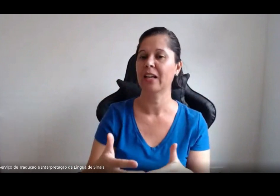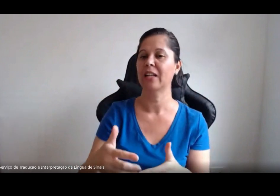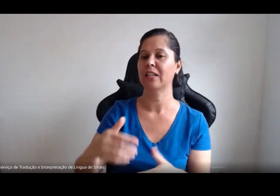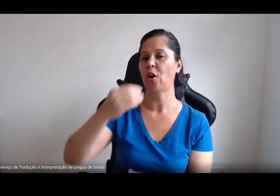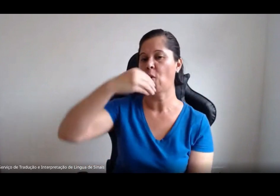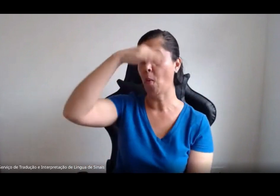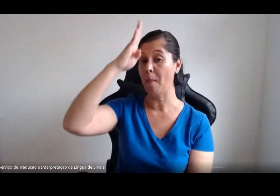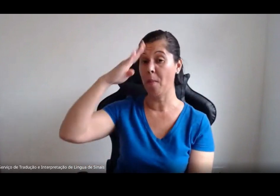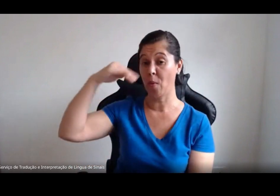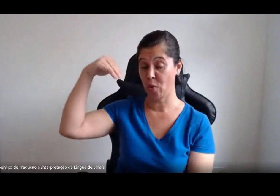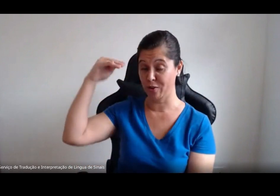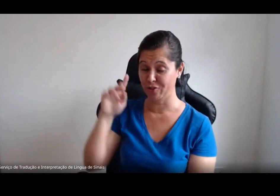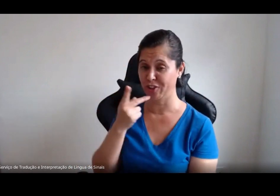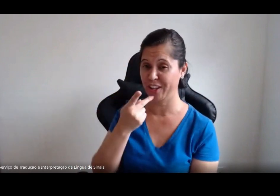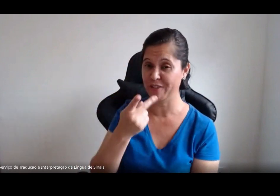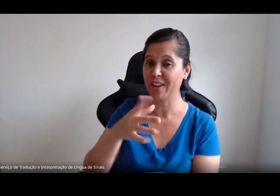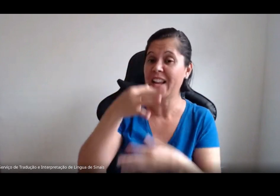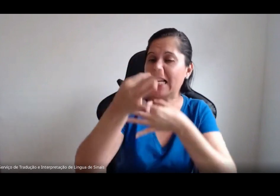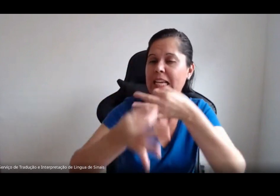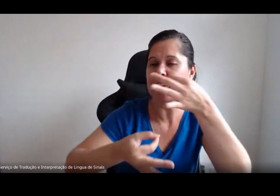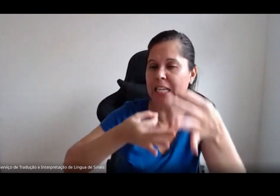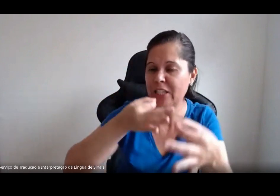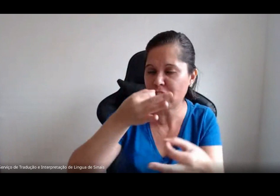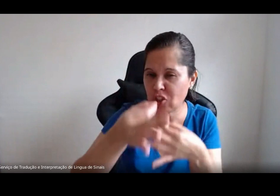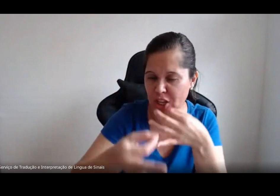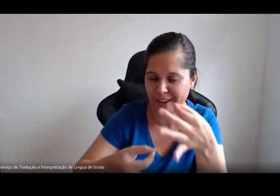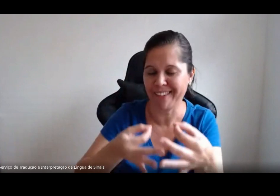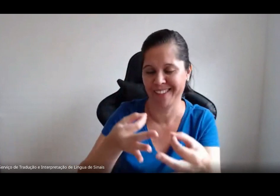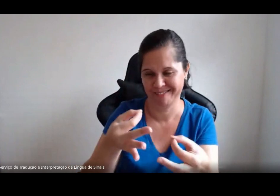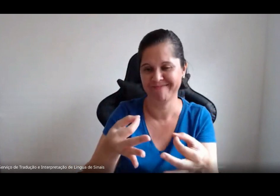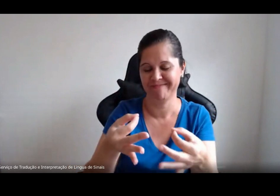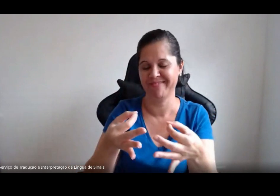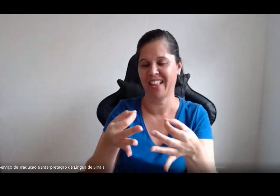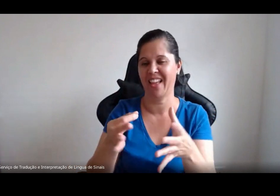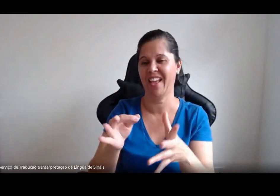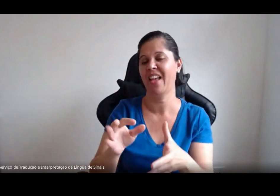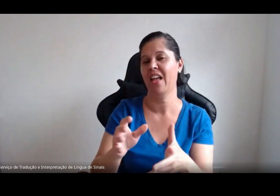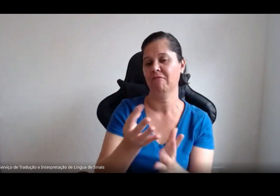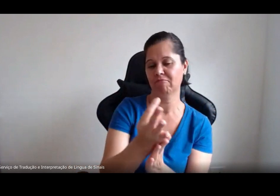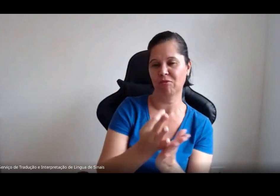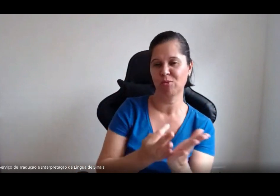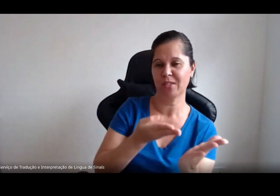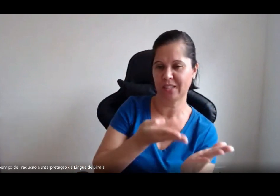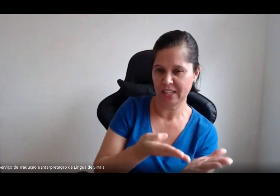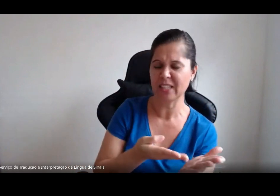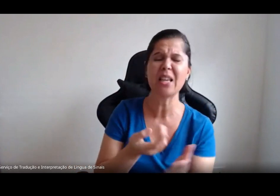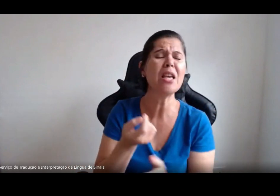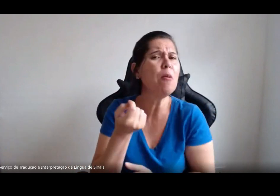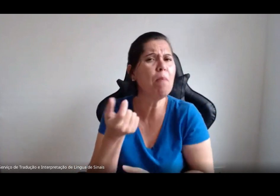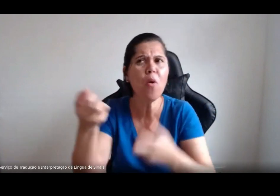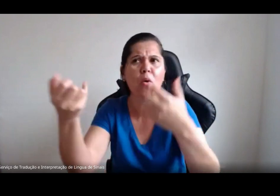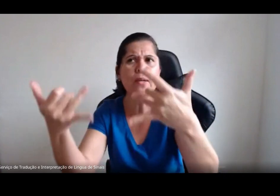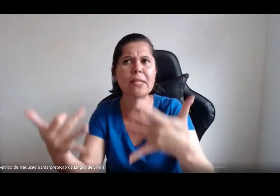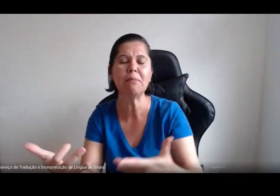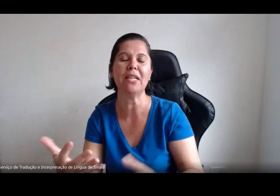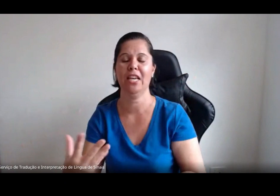segmentos bastante críticos de sua vida universitária, de sua carreira, e são os poucos onde ele